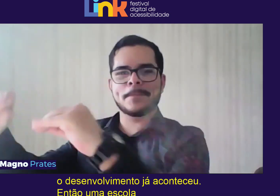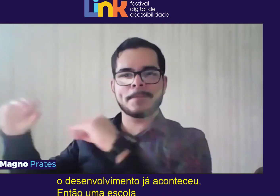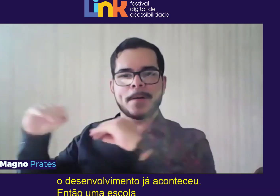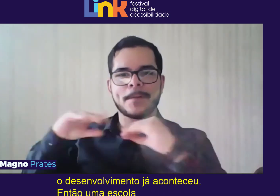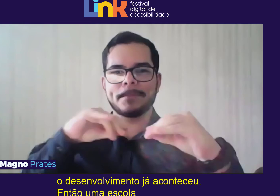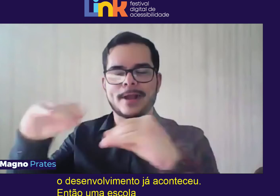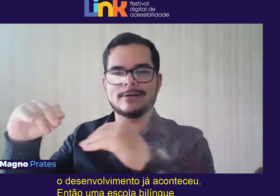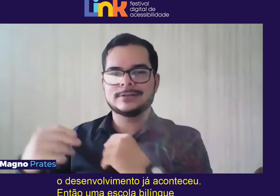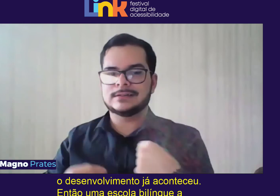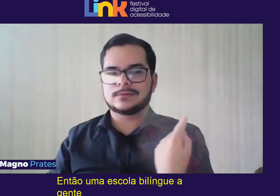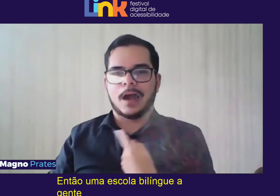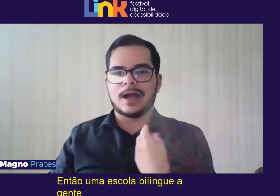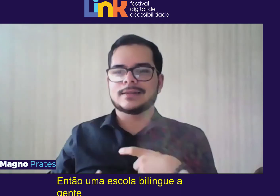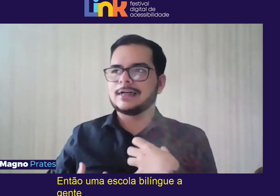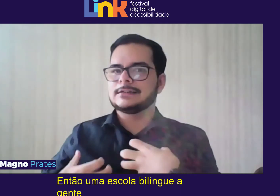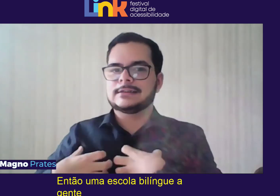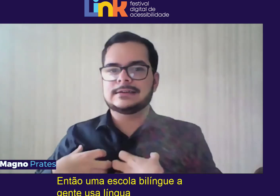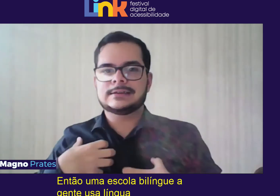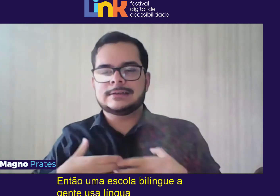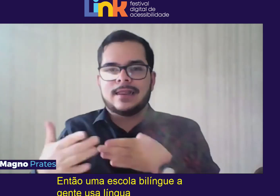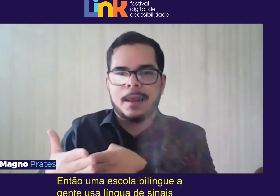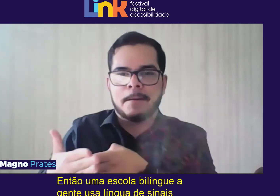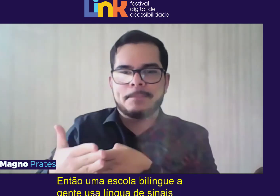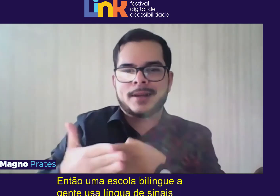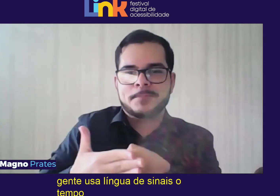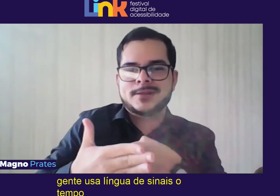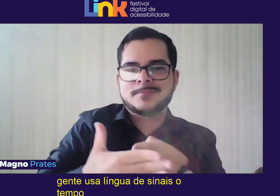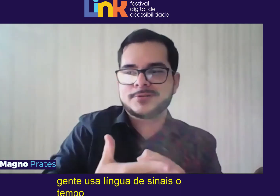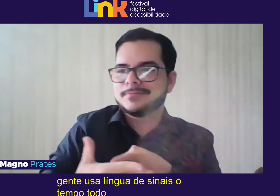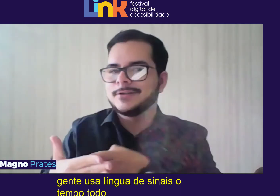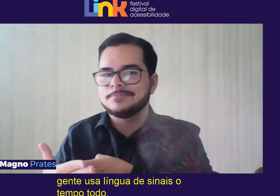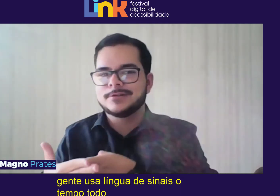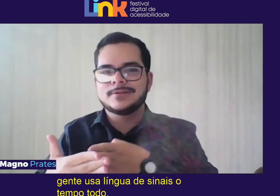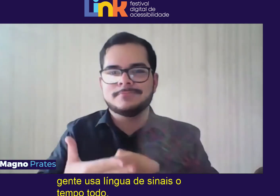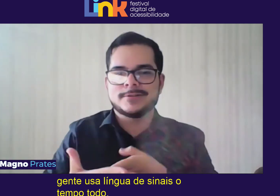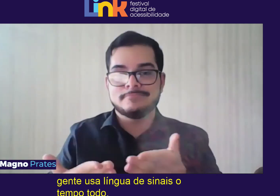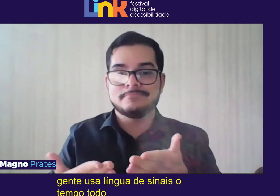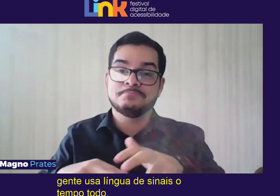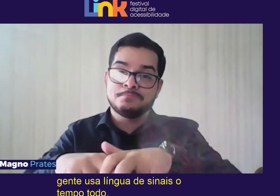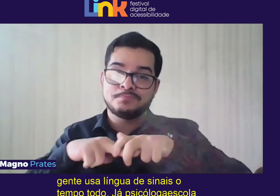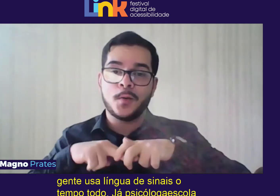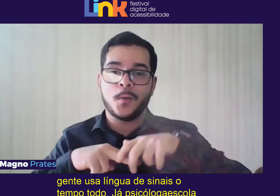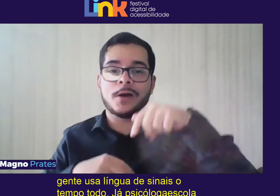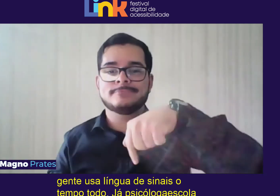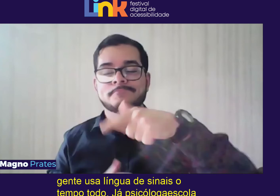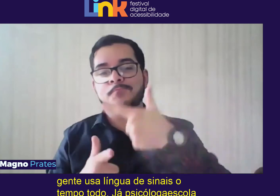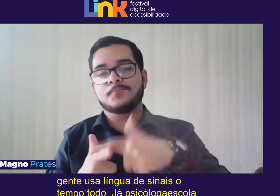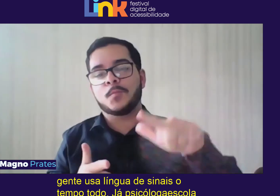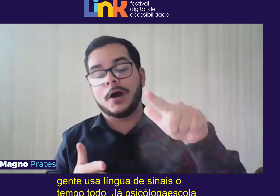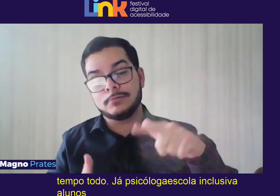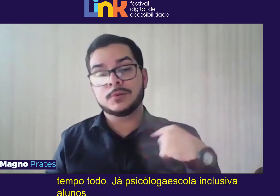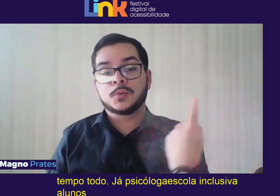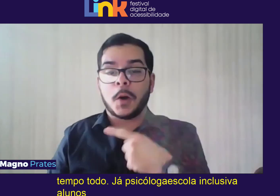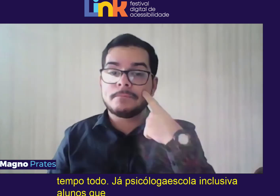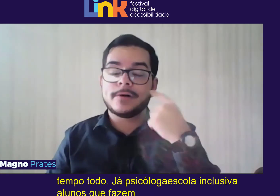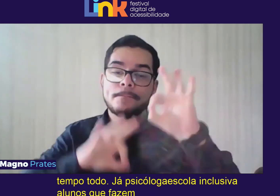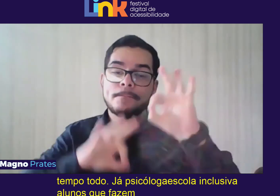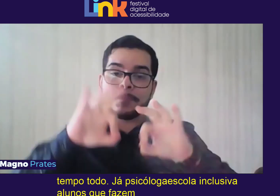numa escola uma escola inclusiva, os alunos que fazem uso da língua portuguesa, eles conversam, apenas não usam a língua de